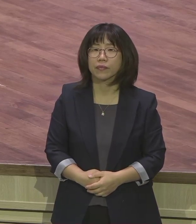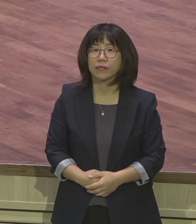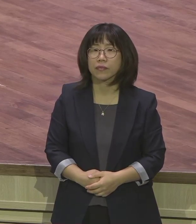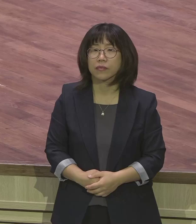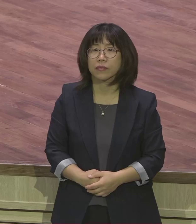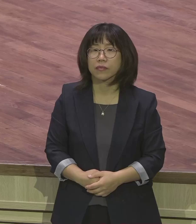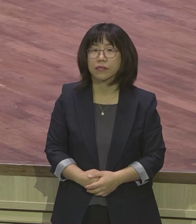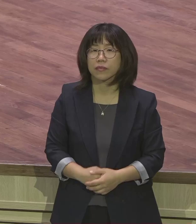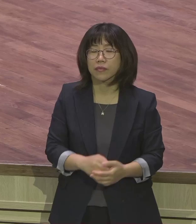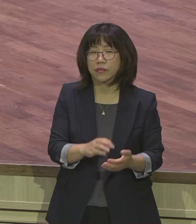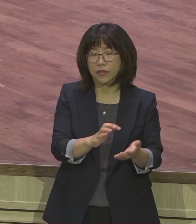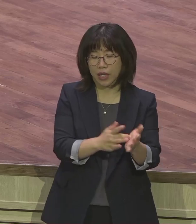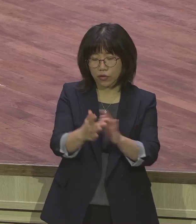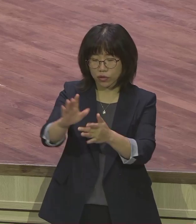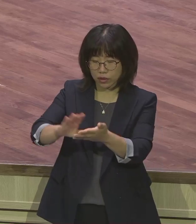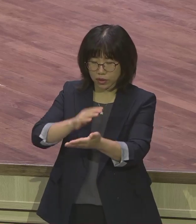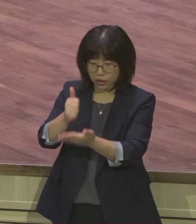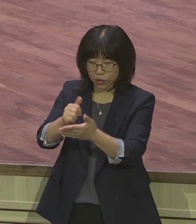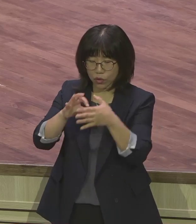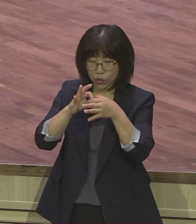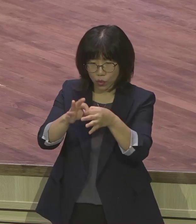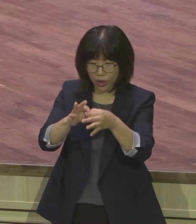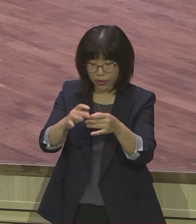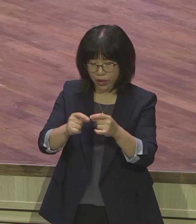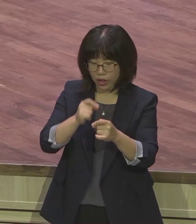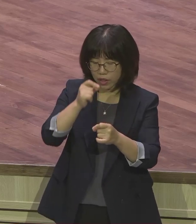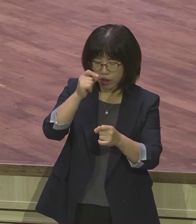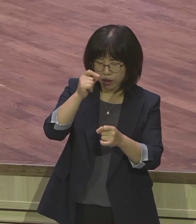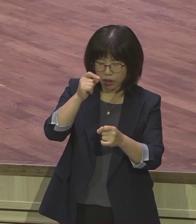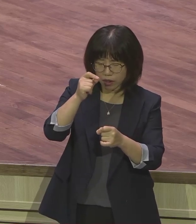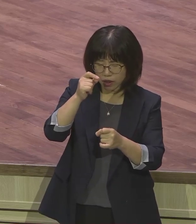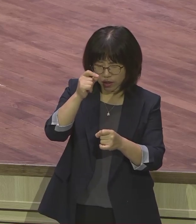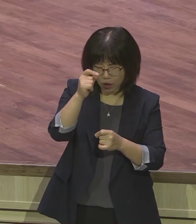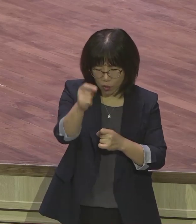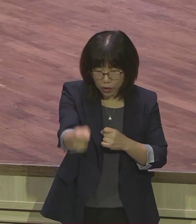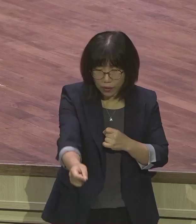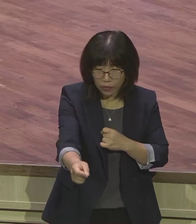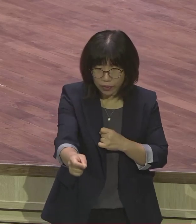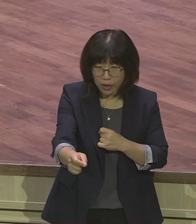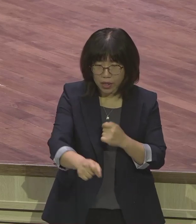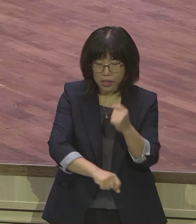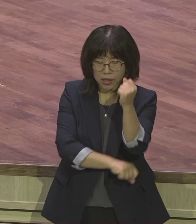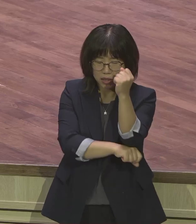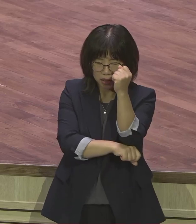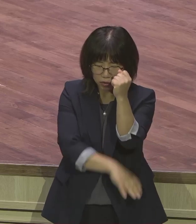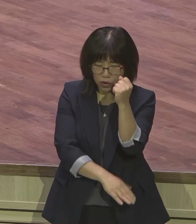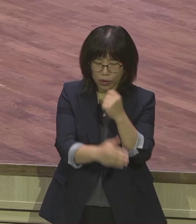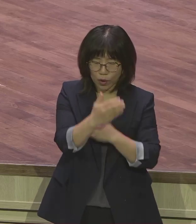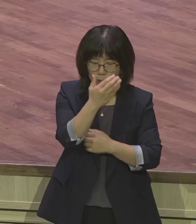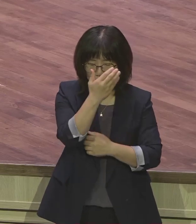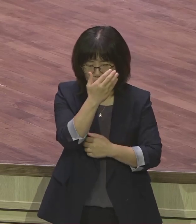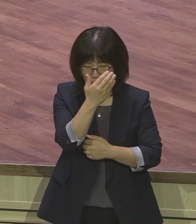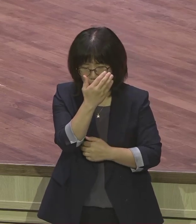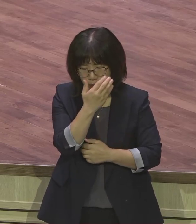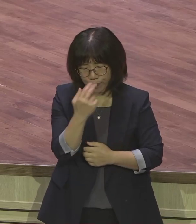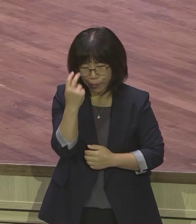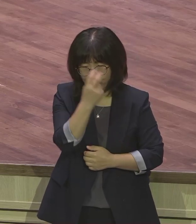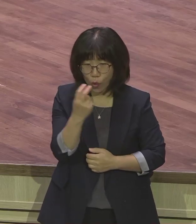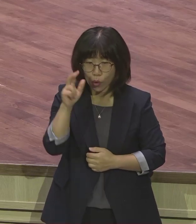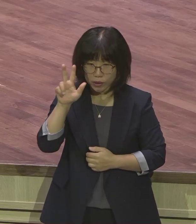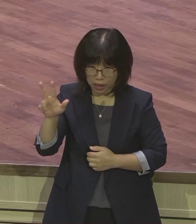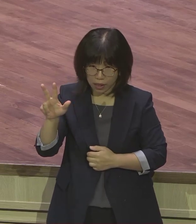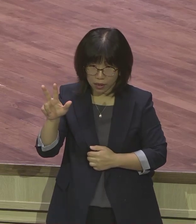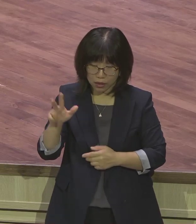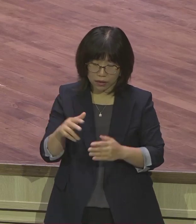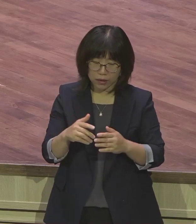예수의 소리를 통해서 영원에 대한 근원적 보장을 하나님 해주셨고 이 땅에서 사는 동안에도